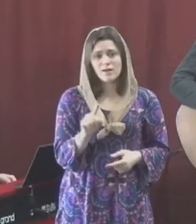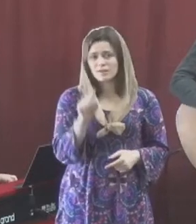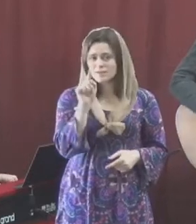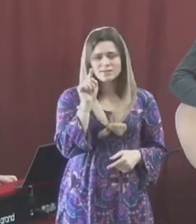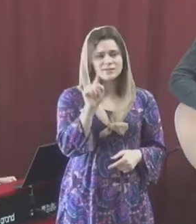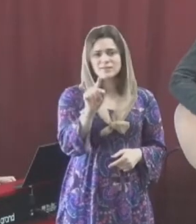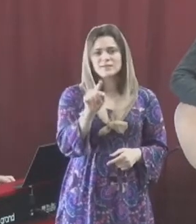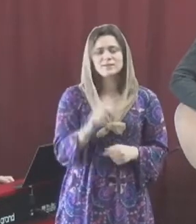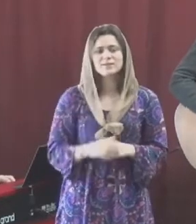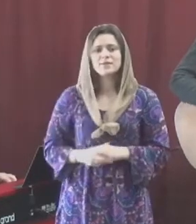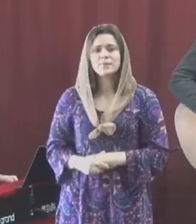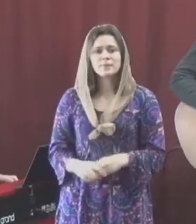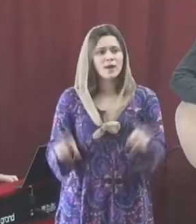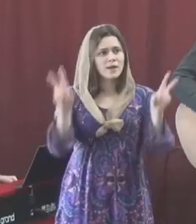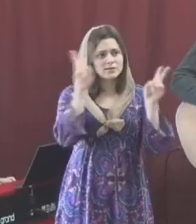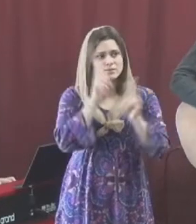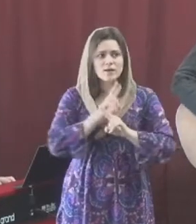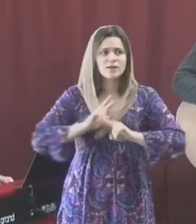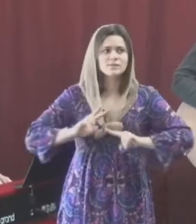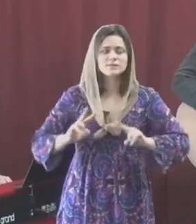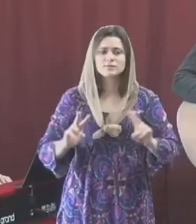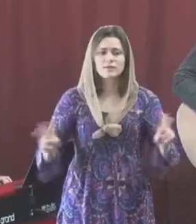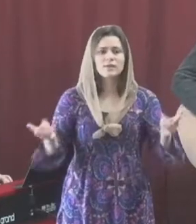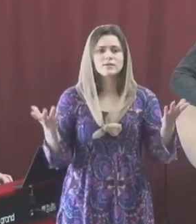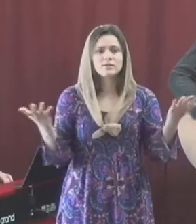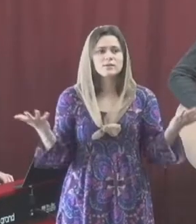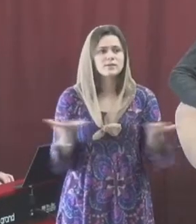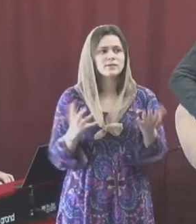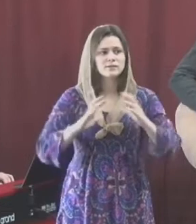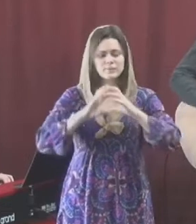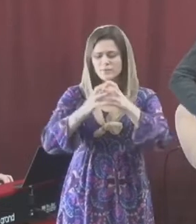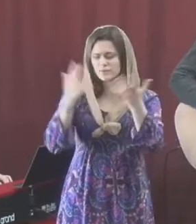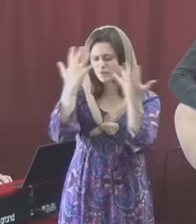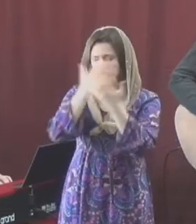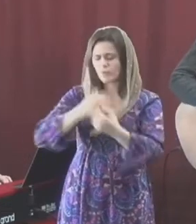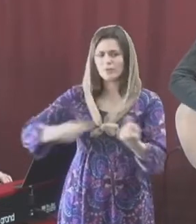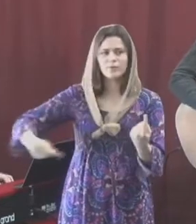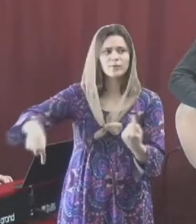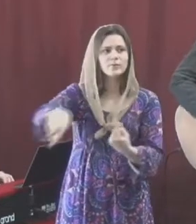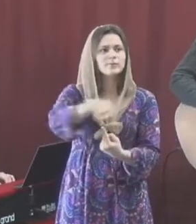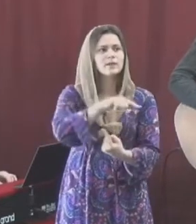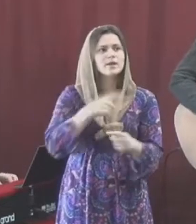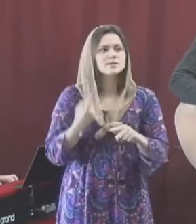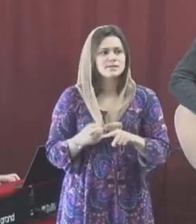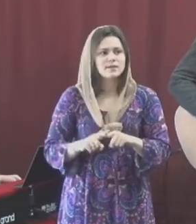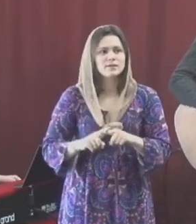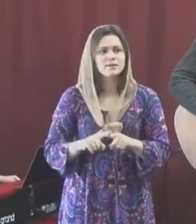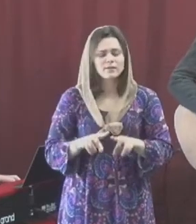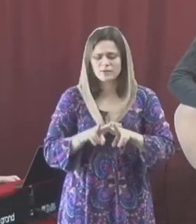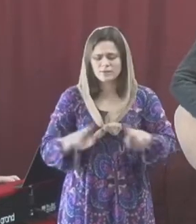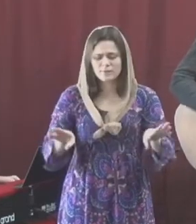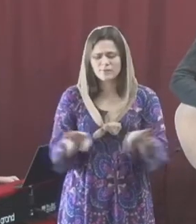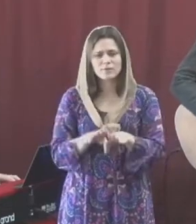пожить. Але не знаєш, яка в світі темрява кругом. Це